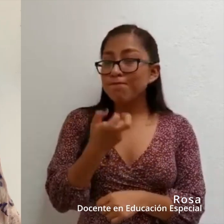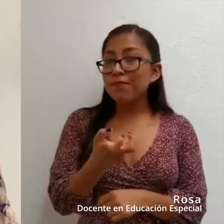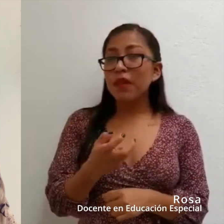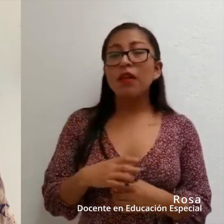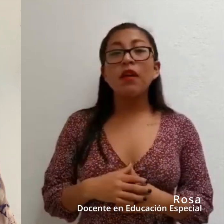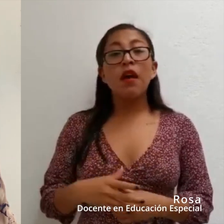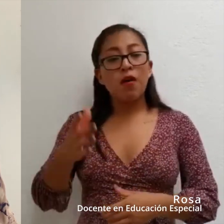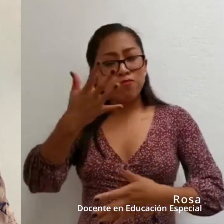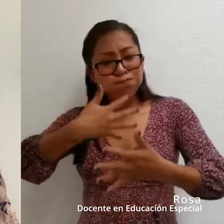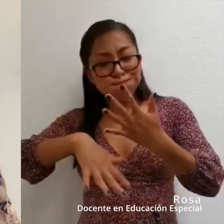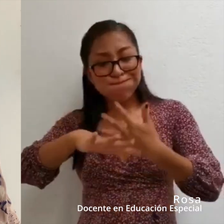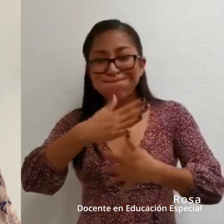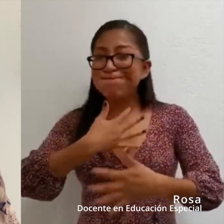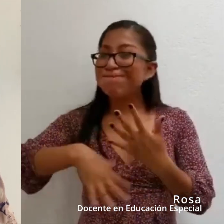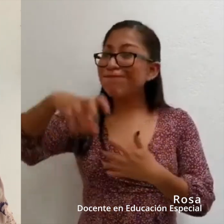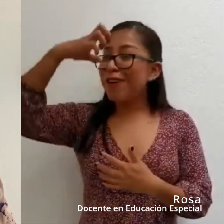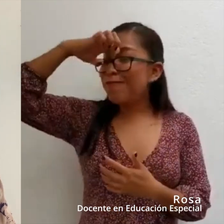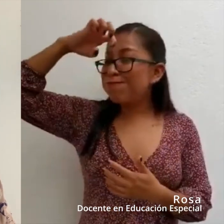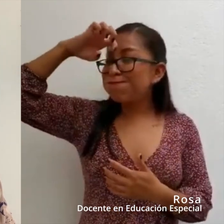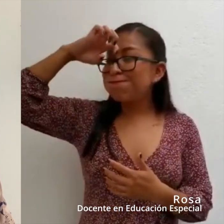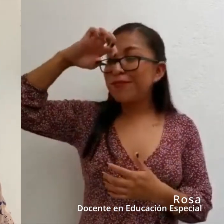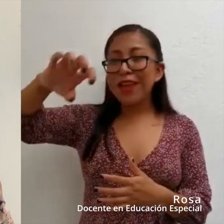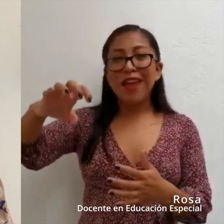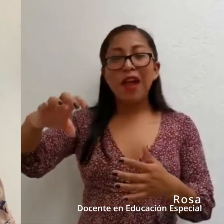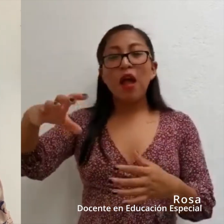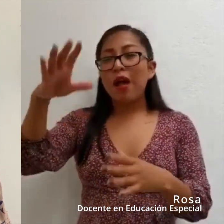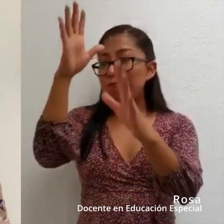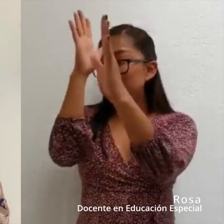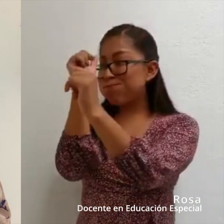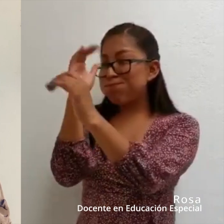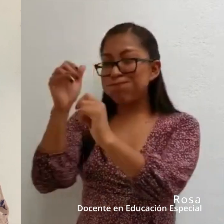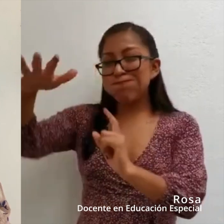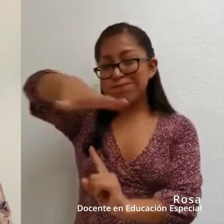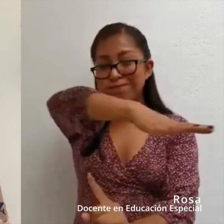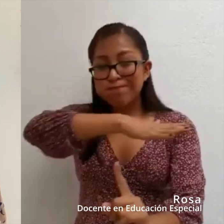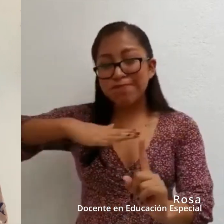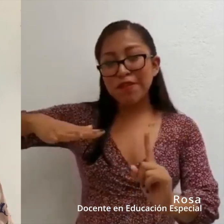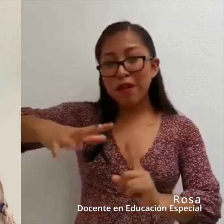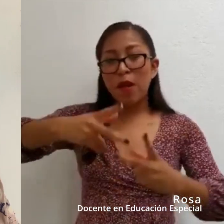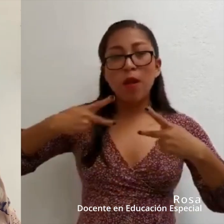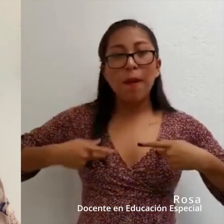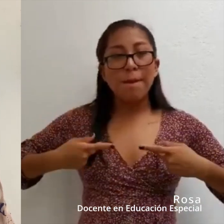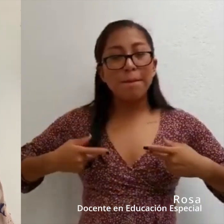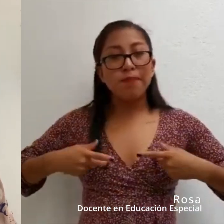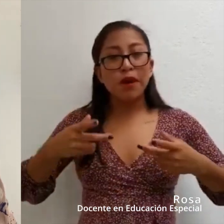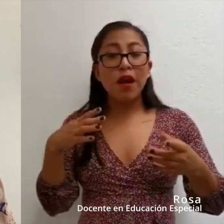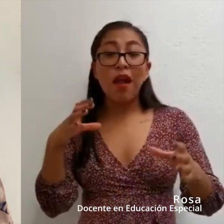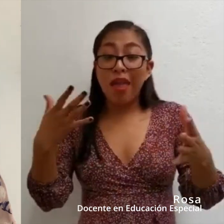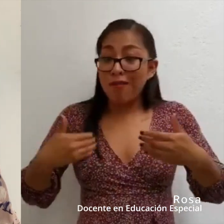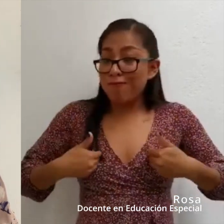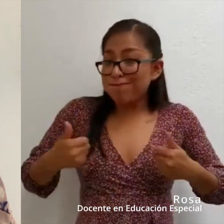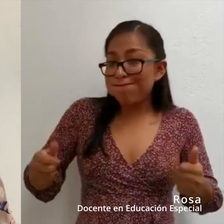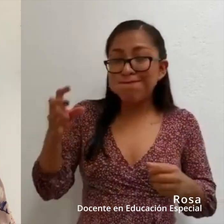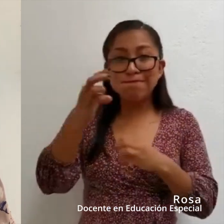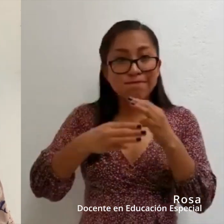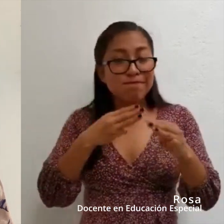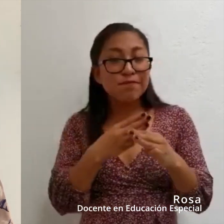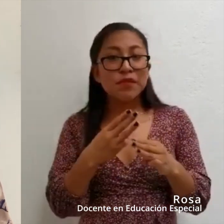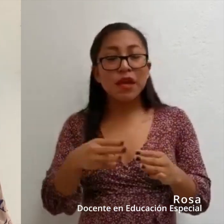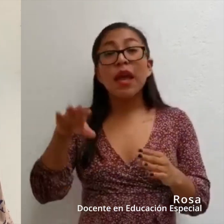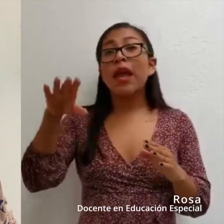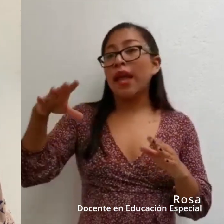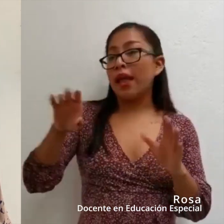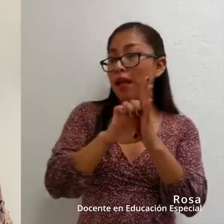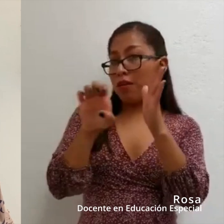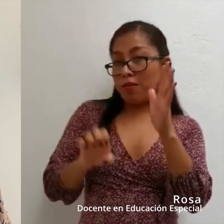esto? Hablar lengua de señas es una experiencia que va de acuerdo a la forma en la que tú percibes el mundo. Por ejemplo,